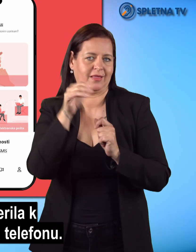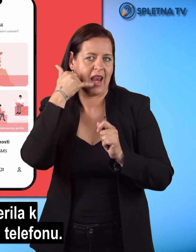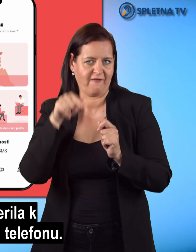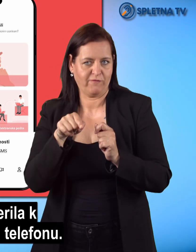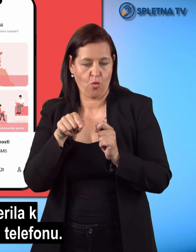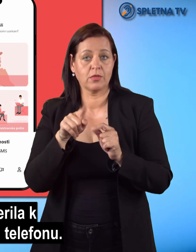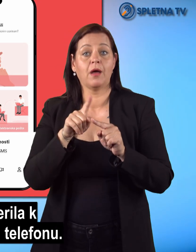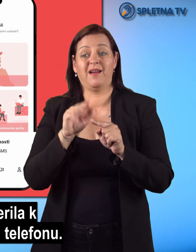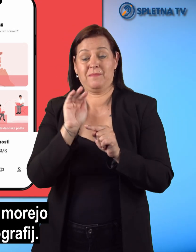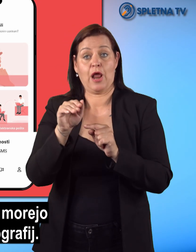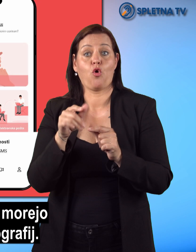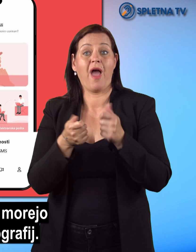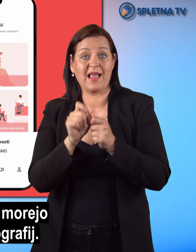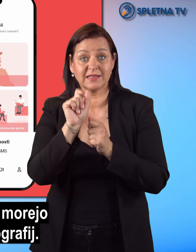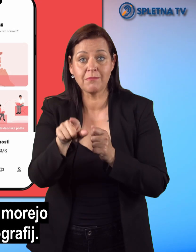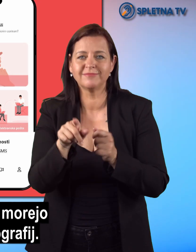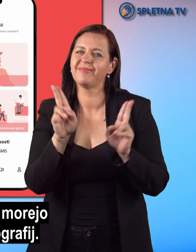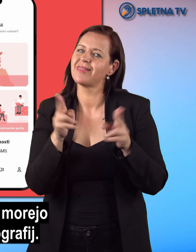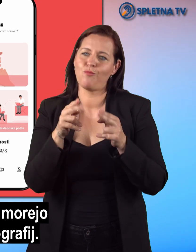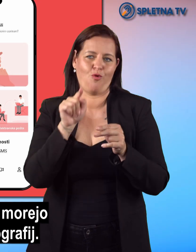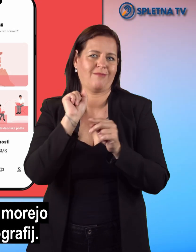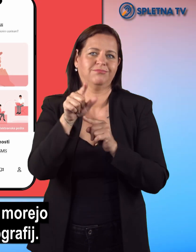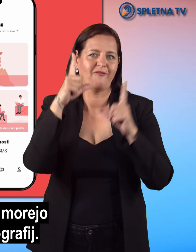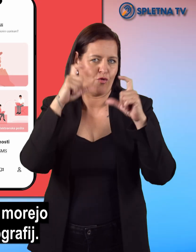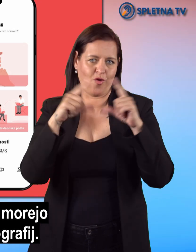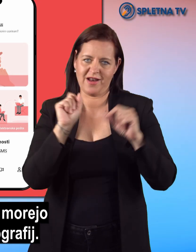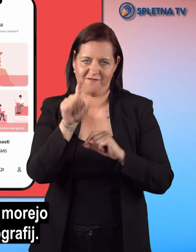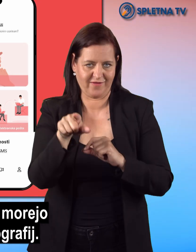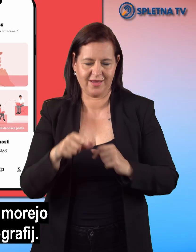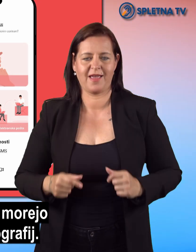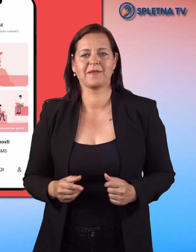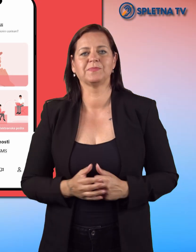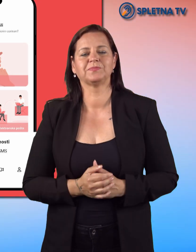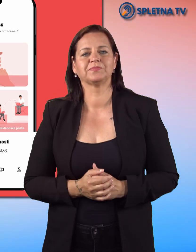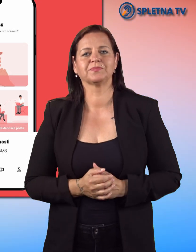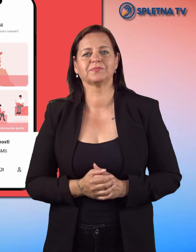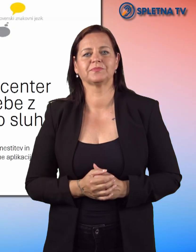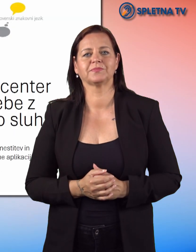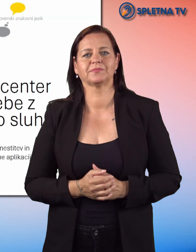SMS-om na vašem telefonu. Preko SMS-a ne morejo sprejemati fotografij.